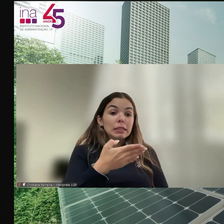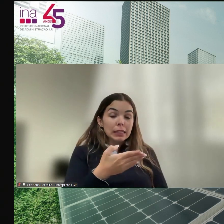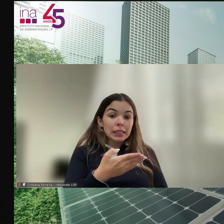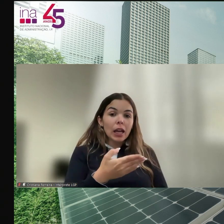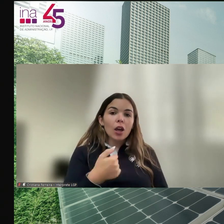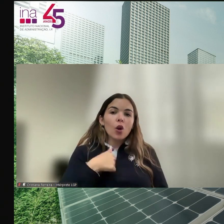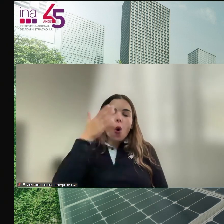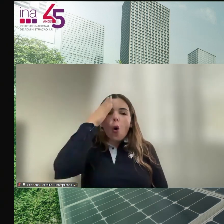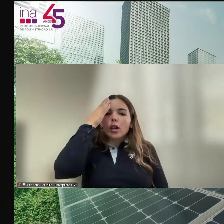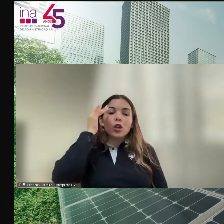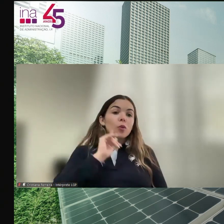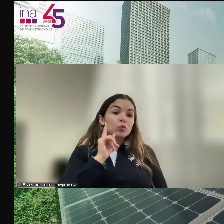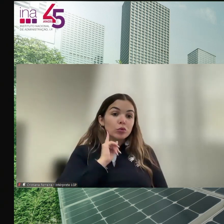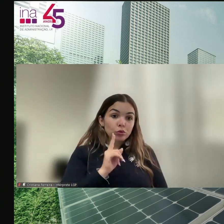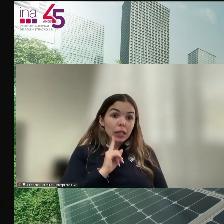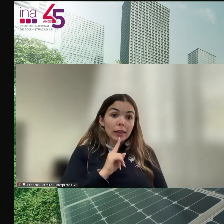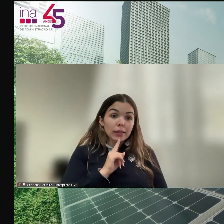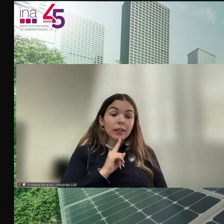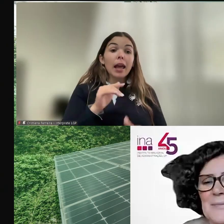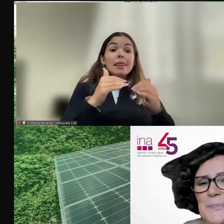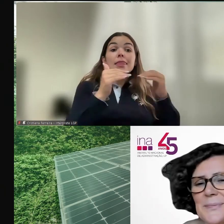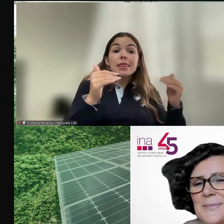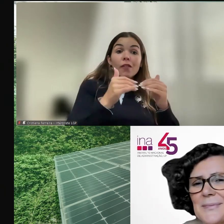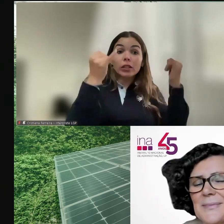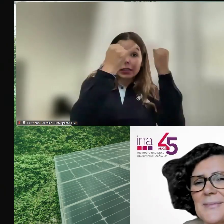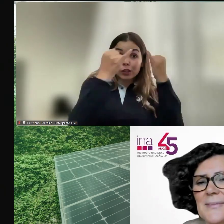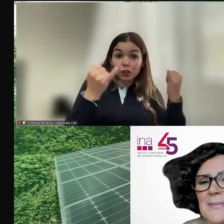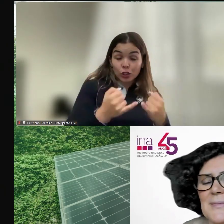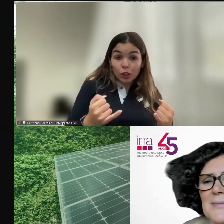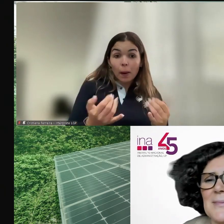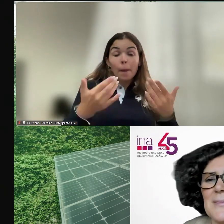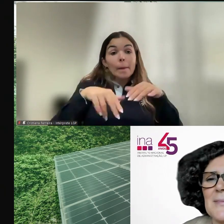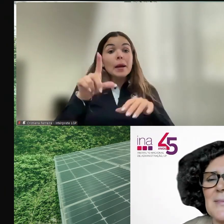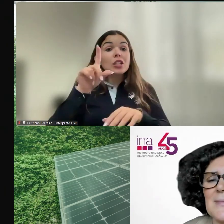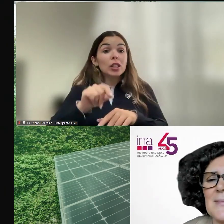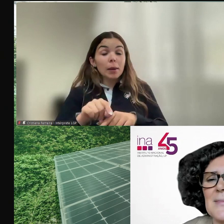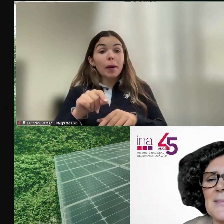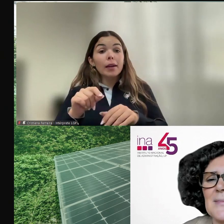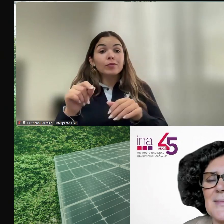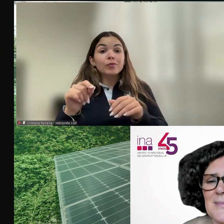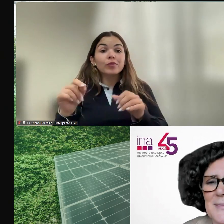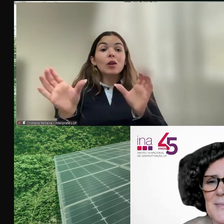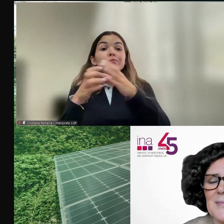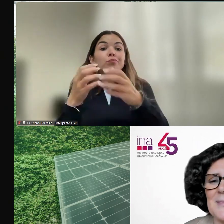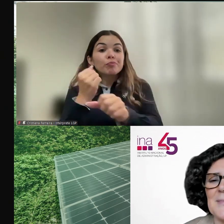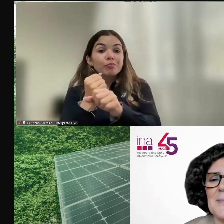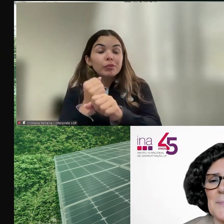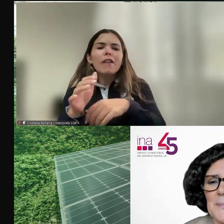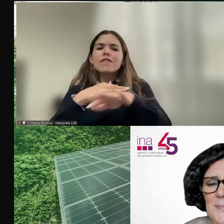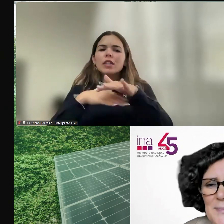extremamente importante, não só a nível internacional, não só as parcerias internacionais, mas as parcerias que fazemos no nosso dia-a-dia